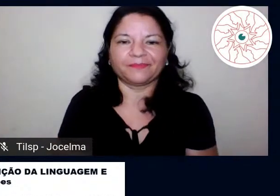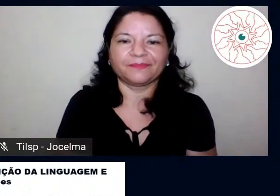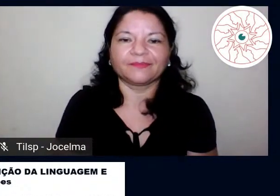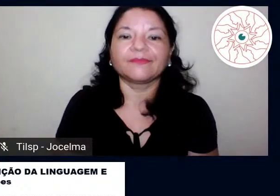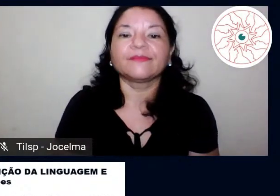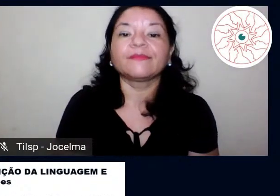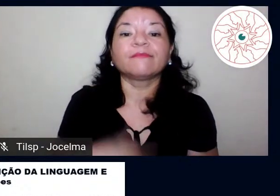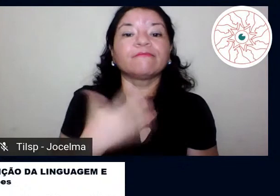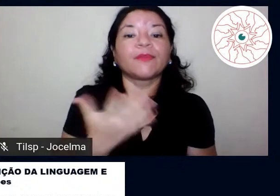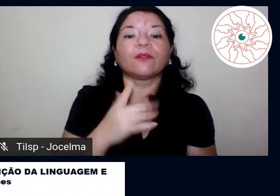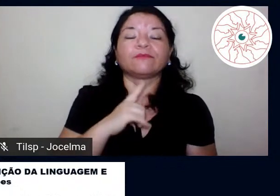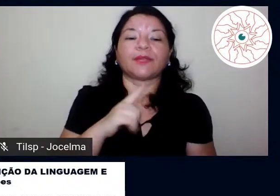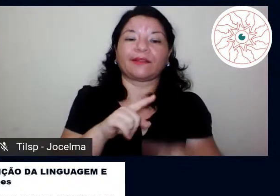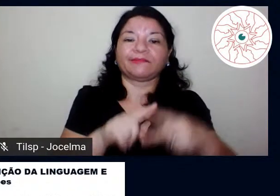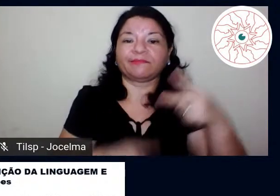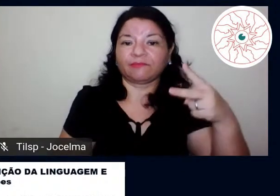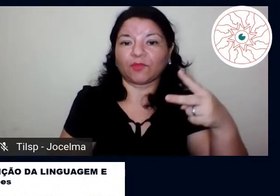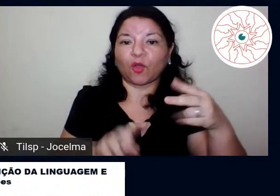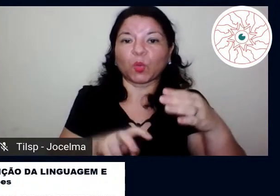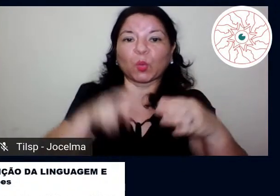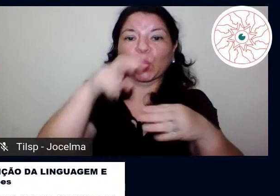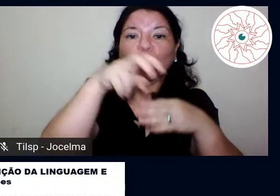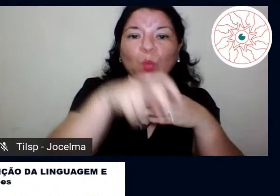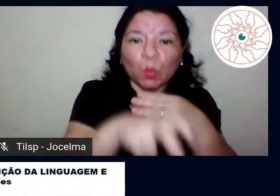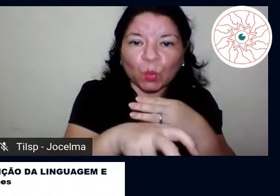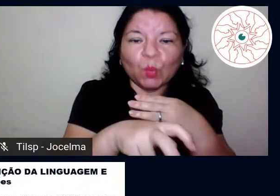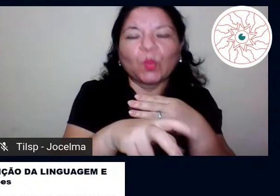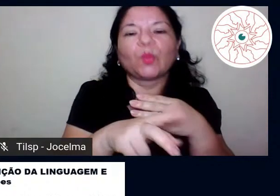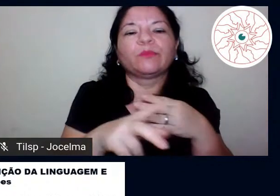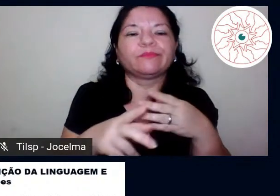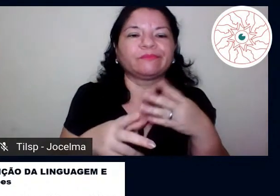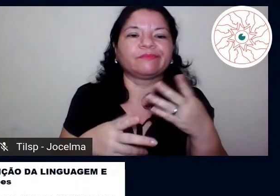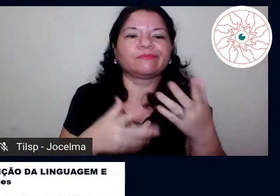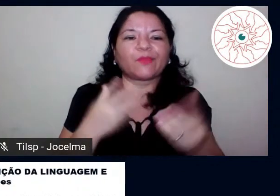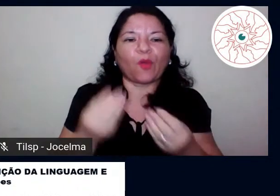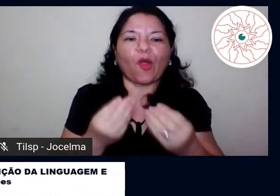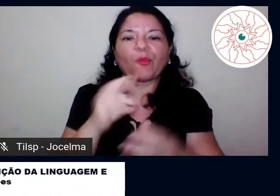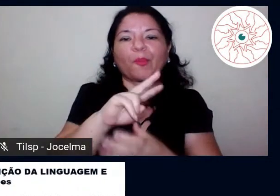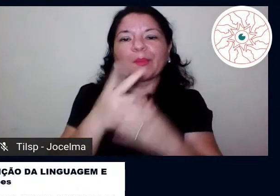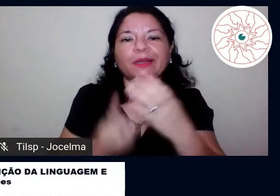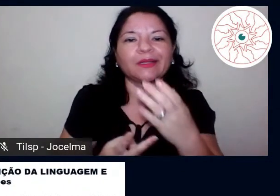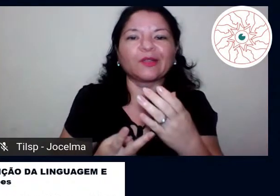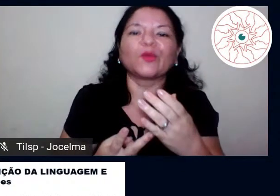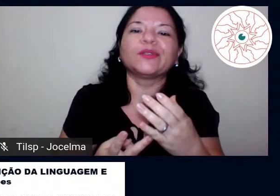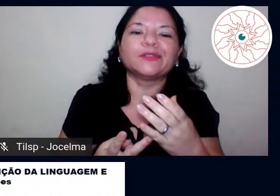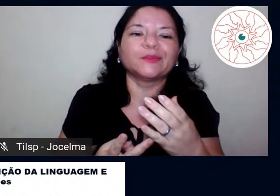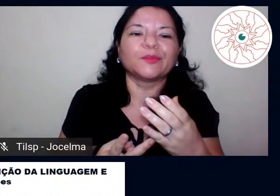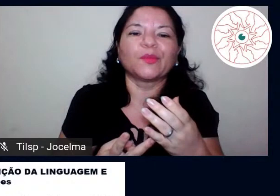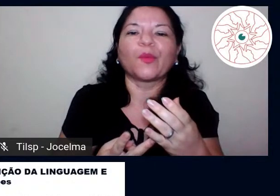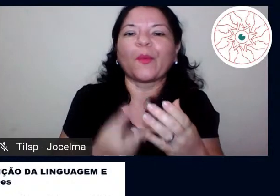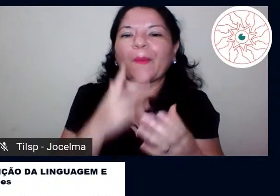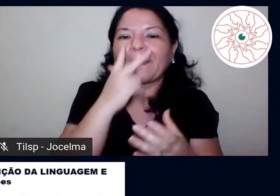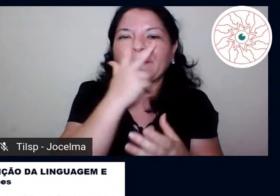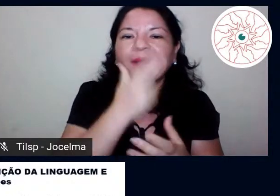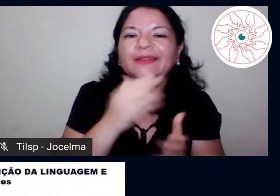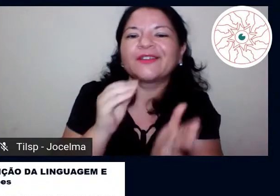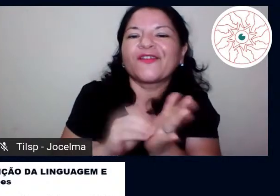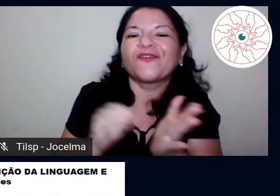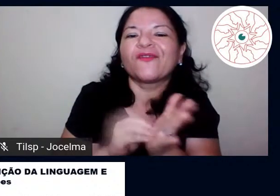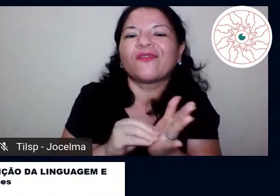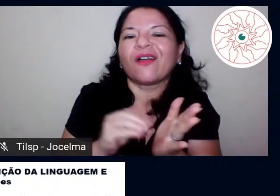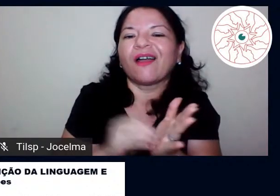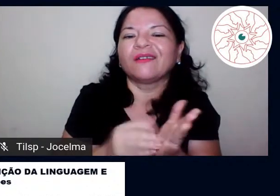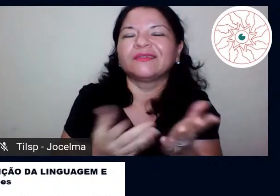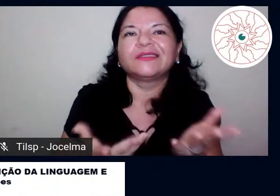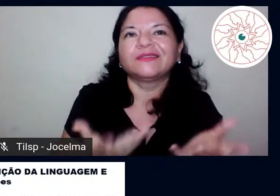considerando esses dois saltos, eh trata-se de um bilinguismo excepcional, quer dizer, o bilinguismo em que o